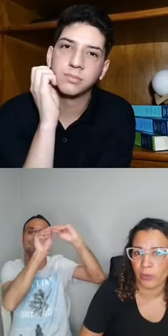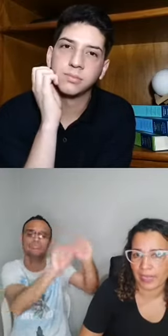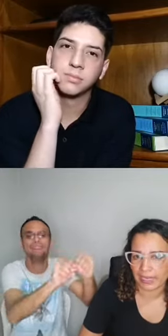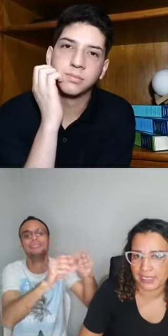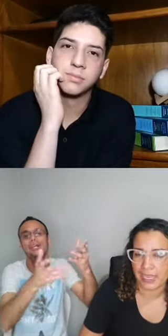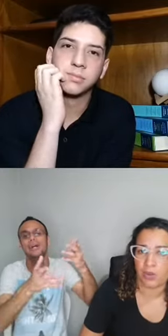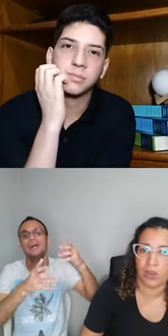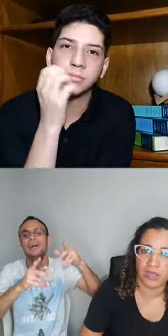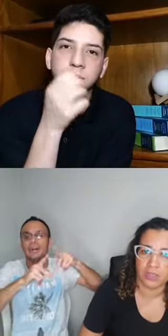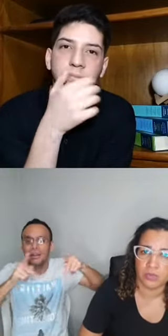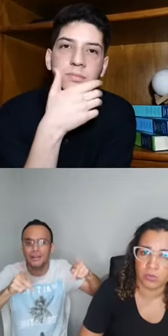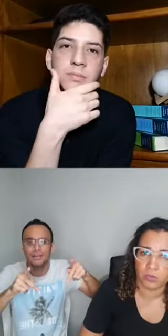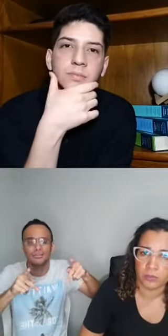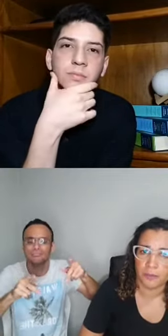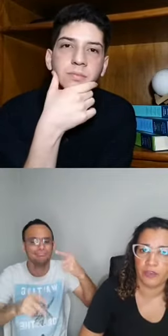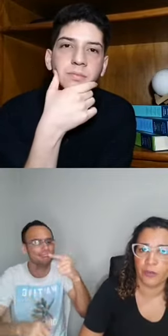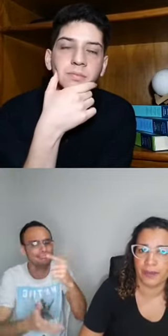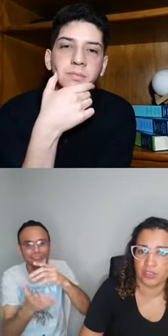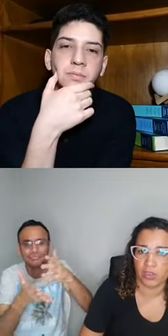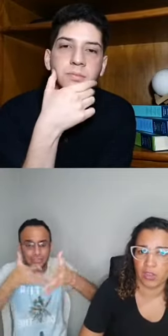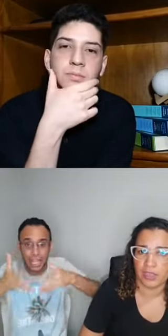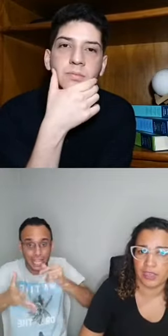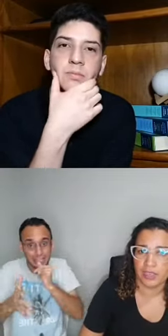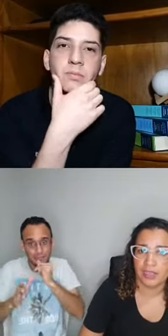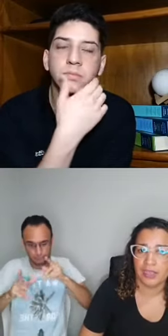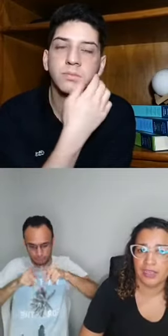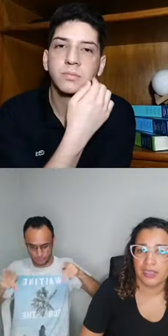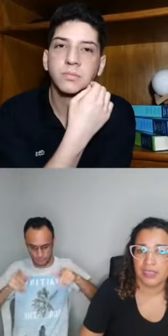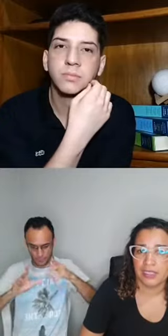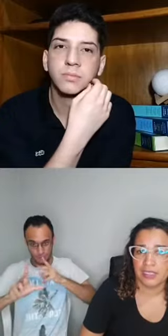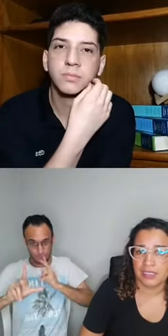muito com eles. Aí quando fui para a escola,